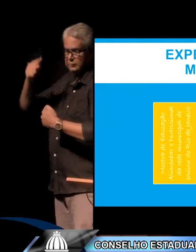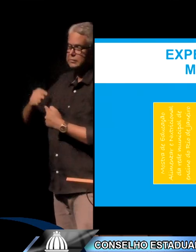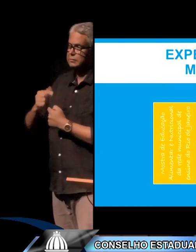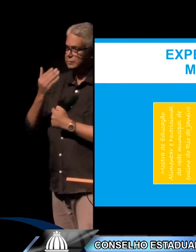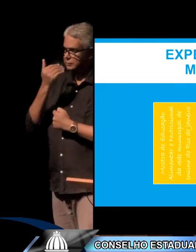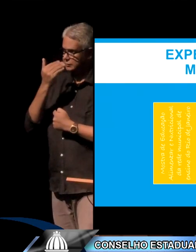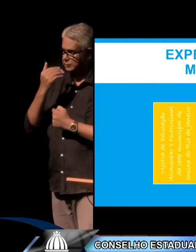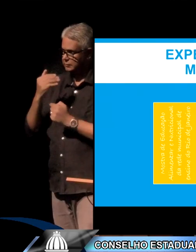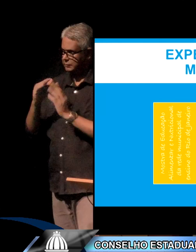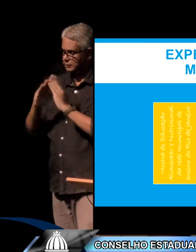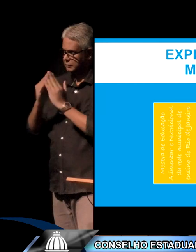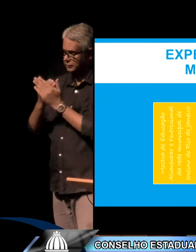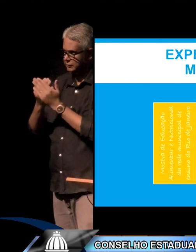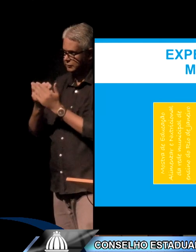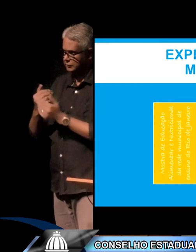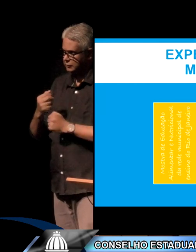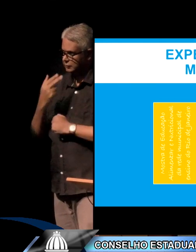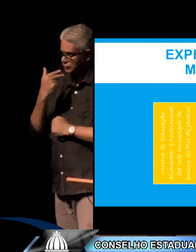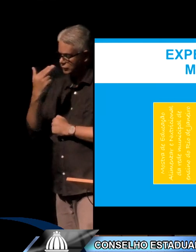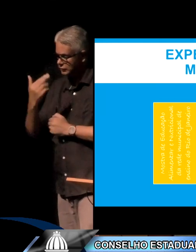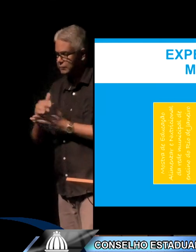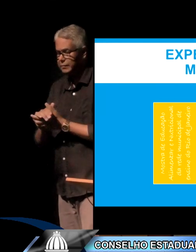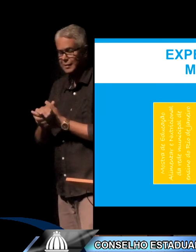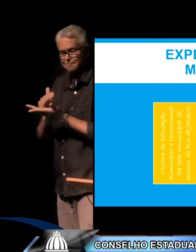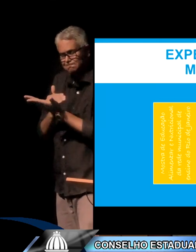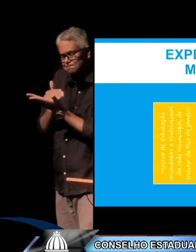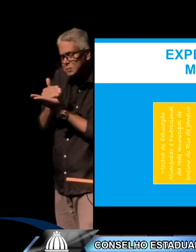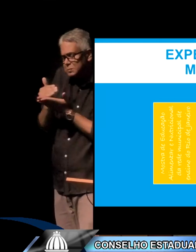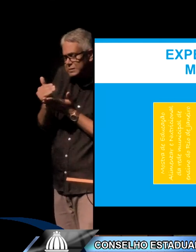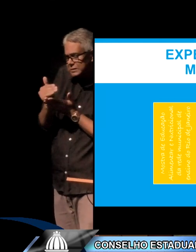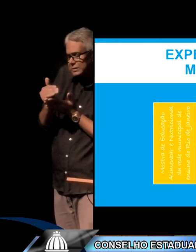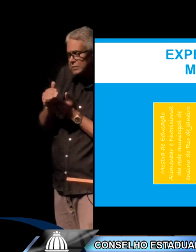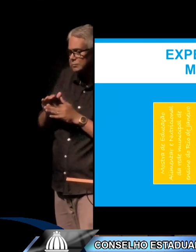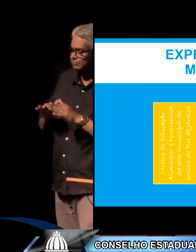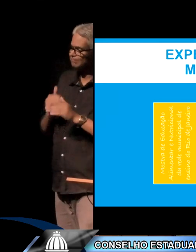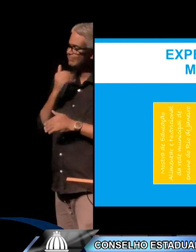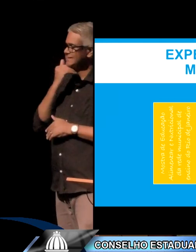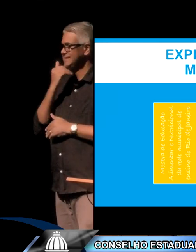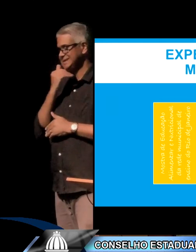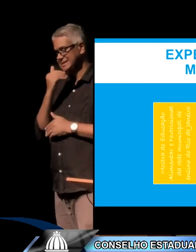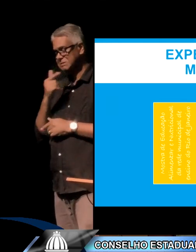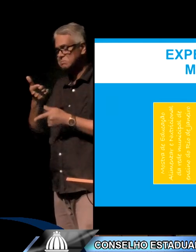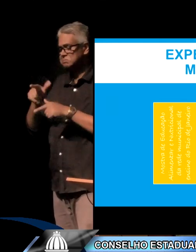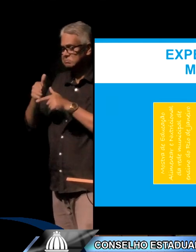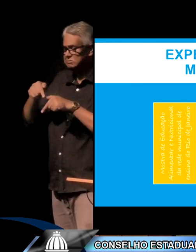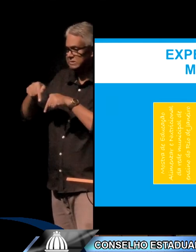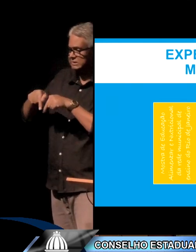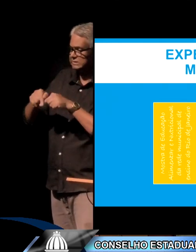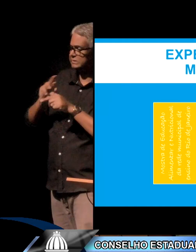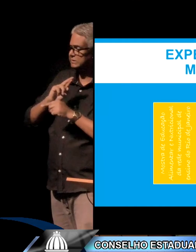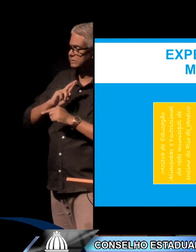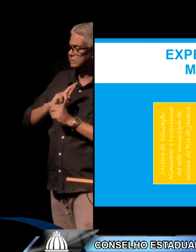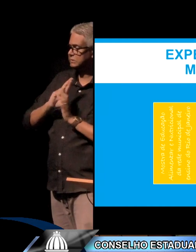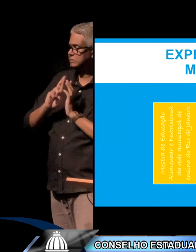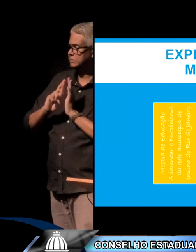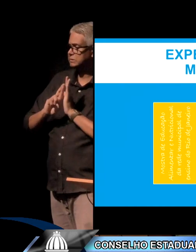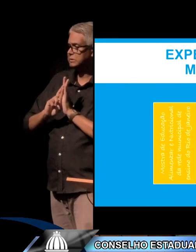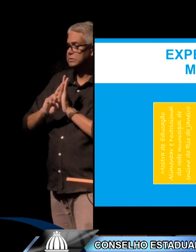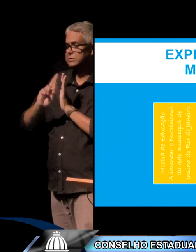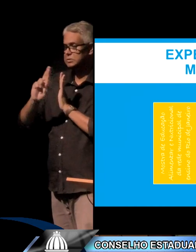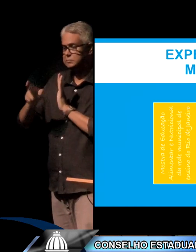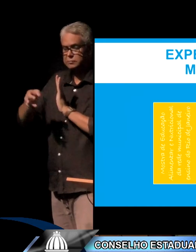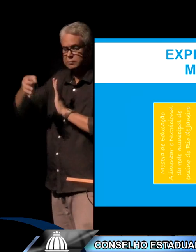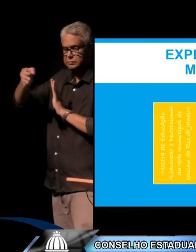ela tá em fase inicial ainda né a gente não tem aqui ainda o resultado das experiências